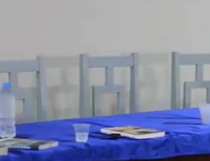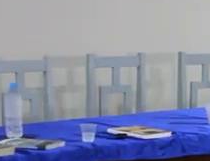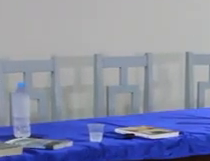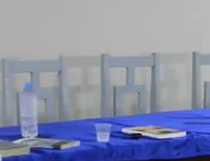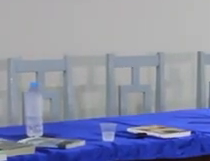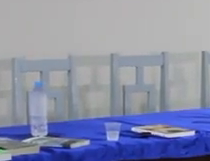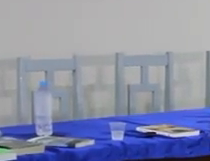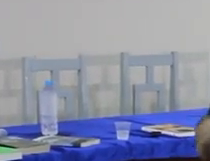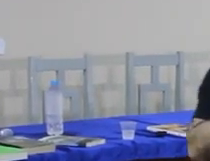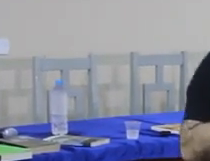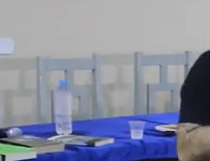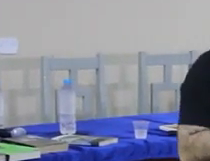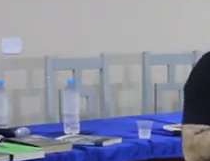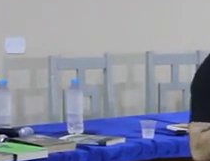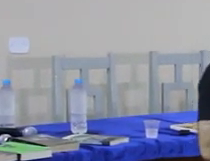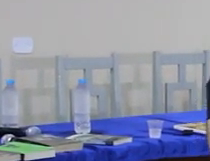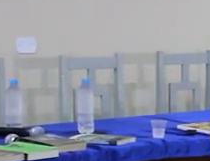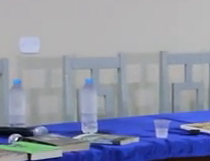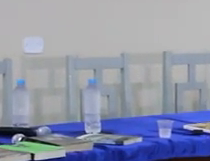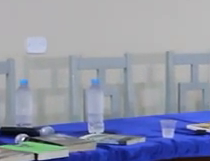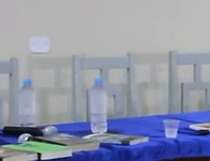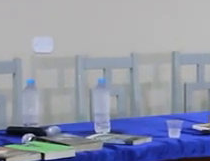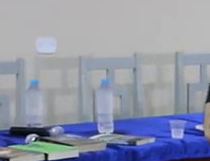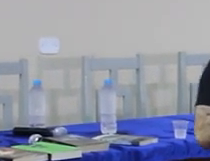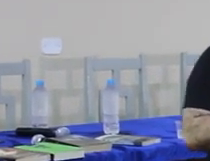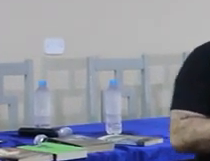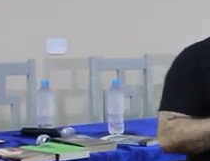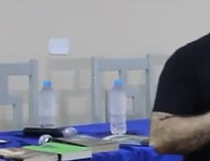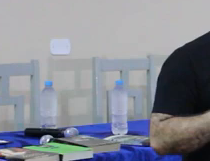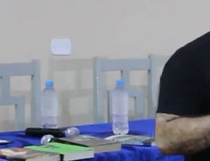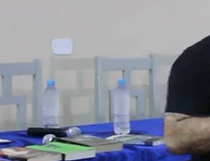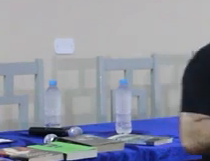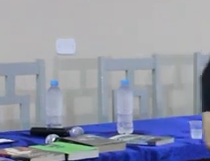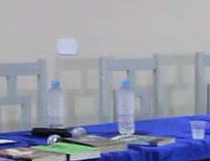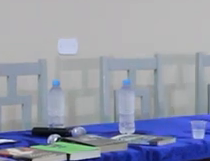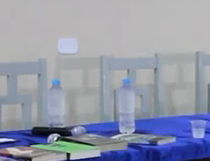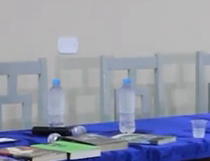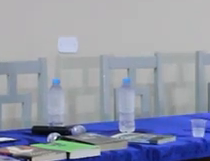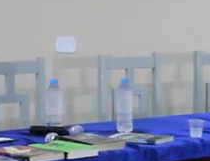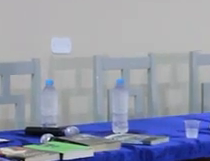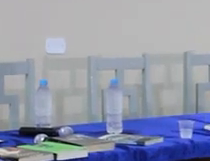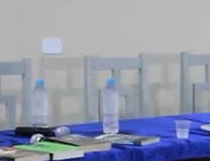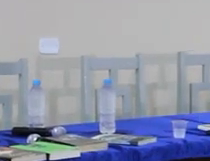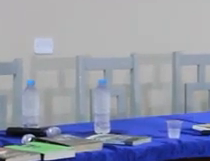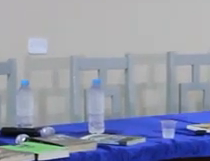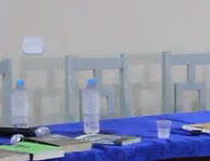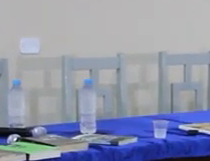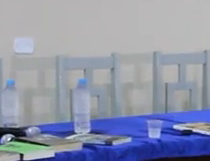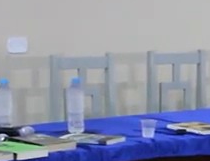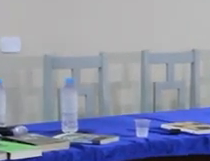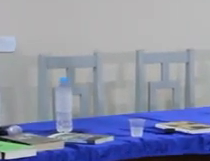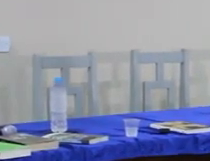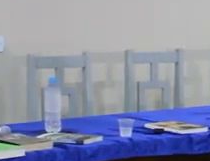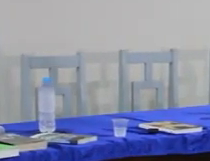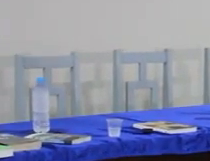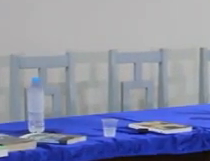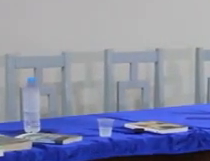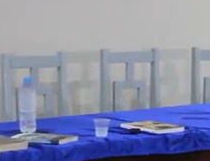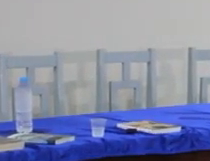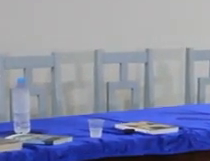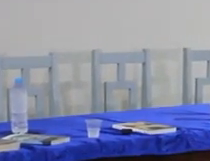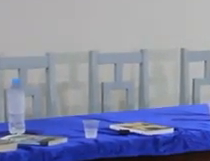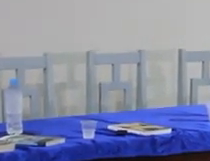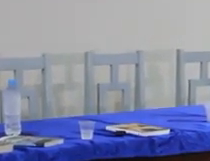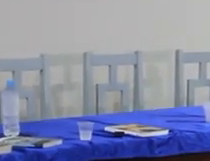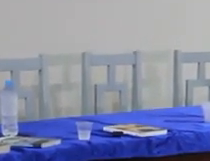minha fala não é partidária, não é panfletária, mas tem